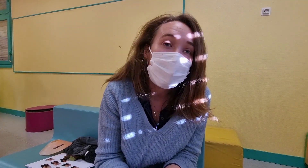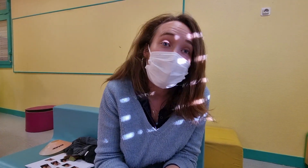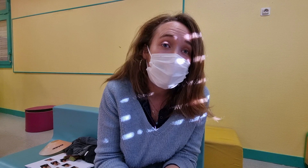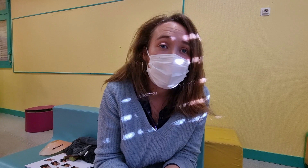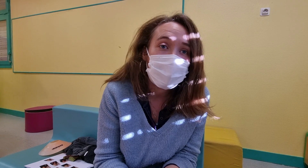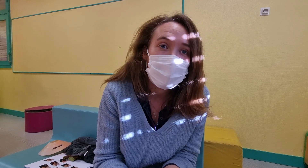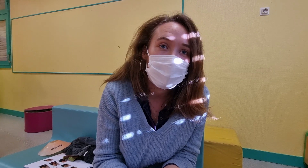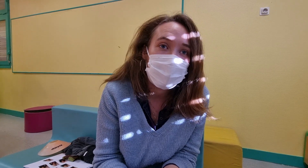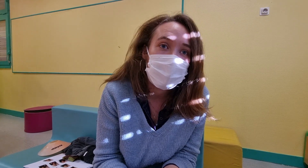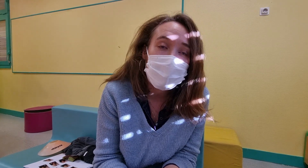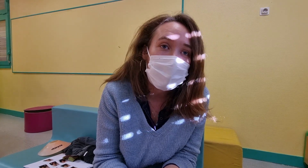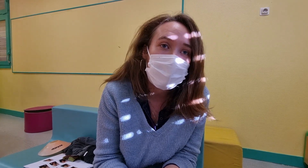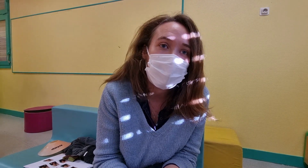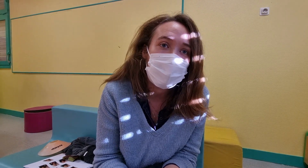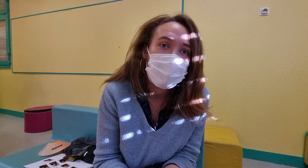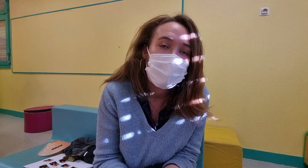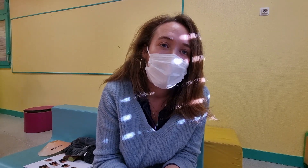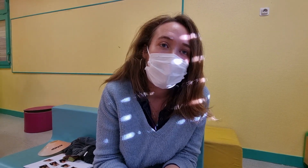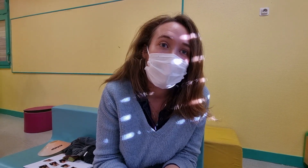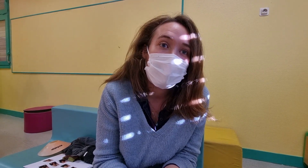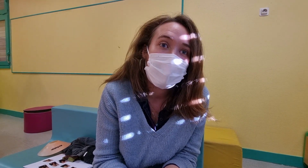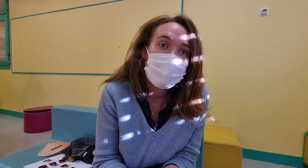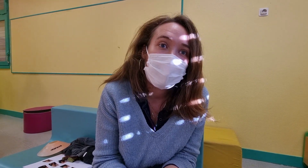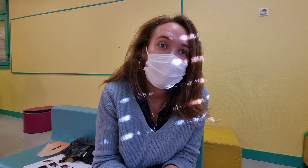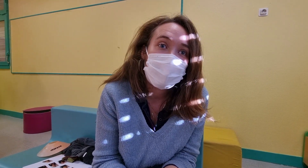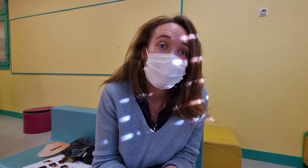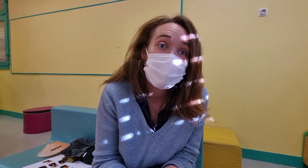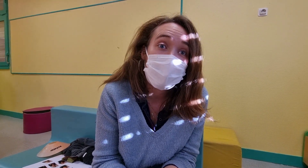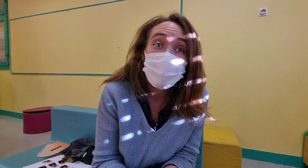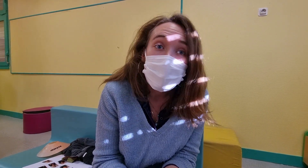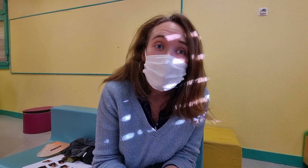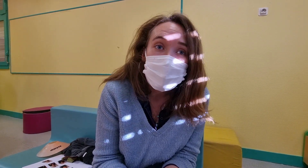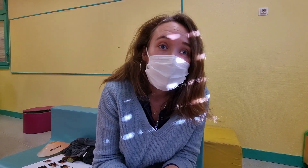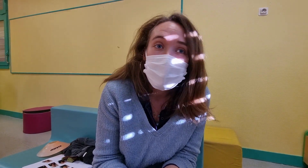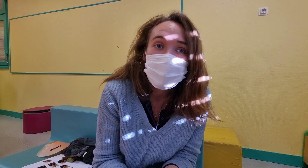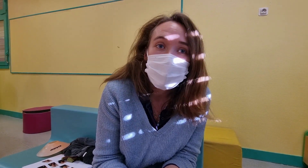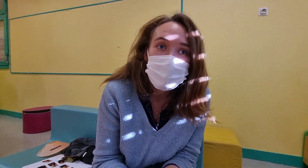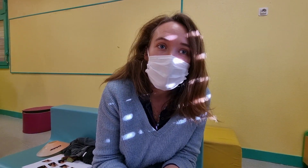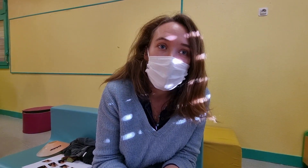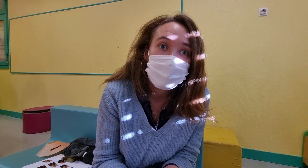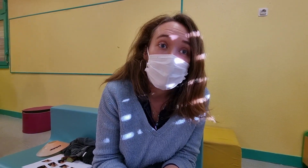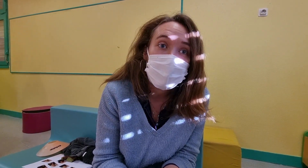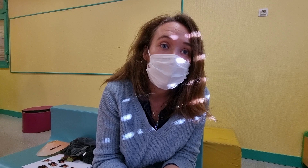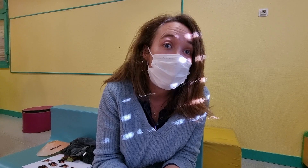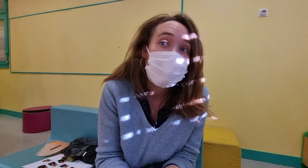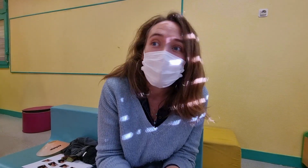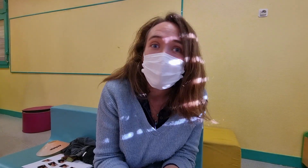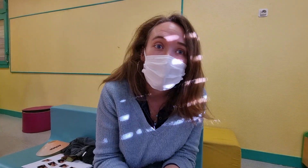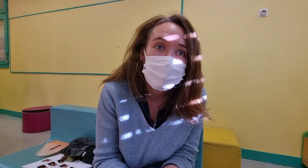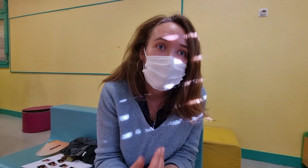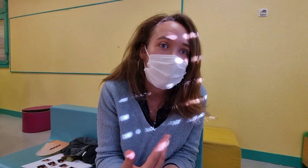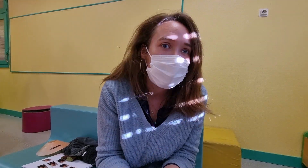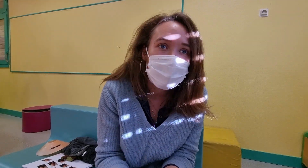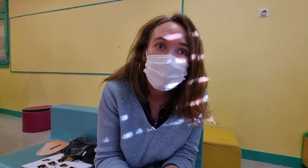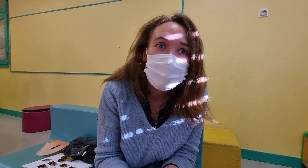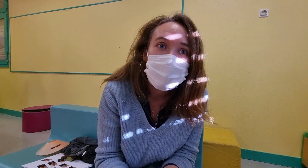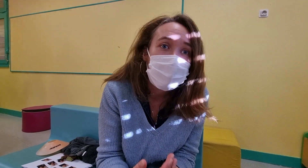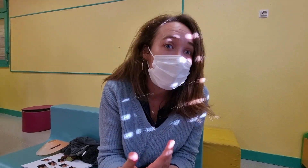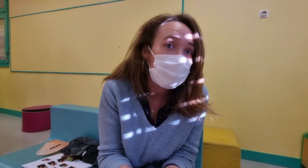communiquer en fait avec lui très très tôt, où j'ai compris les besoins qu'il avait. Il me disait manger, il me disait dodo, il me disait